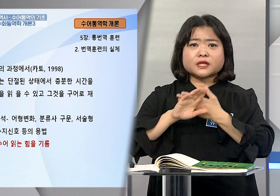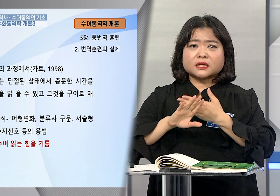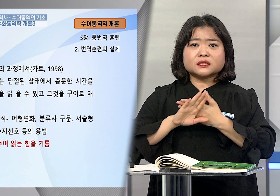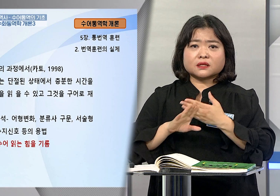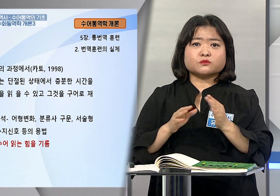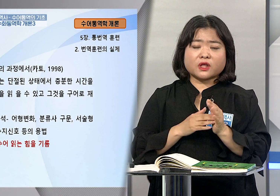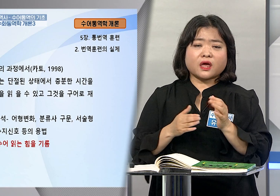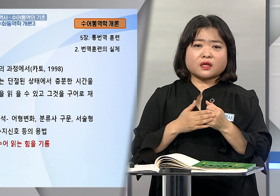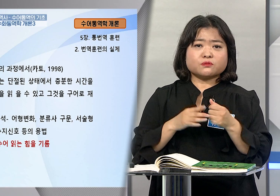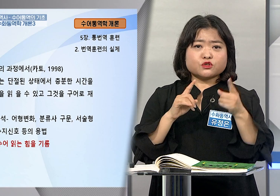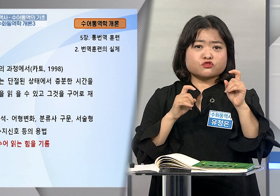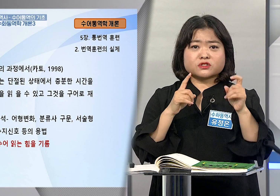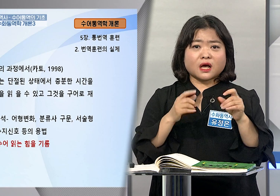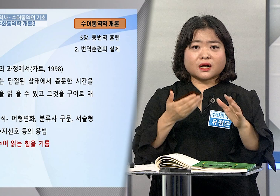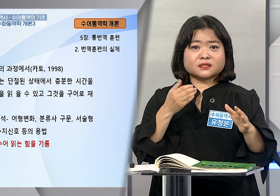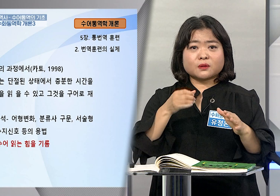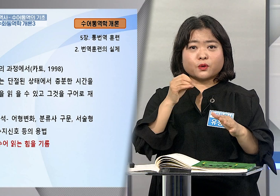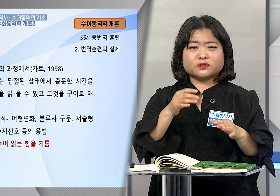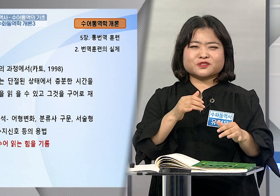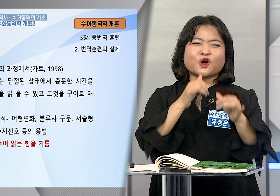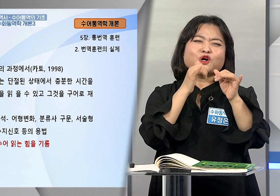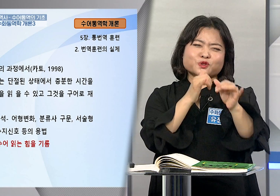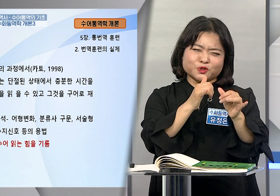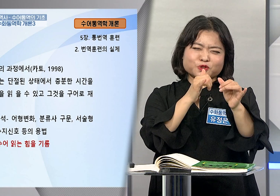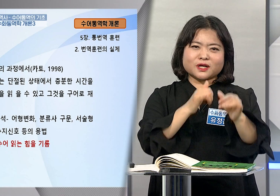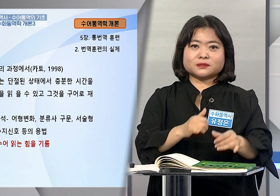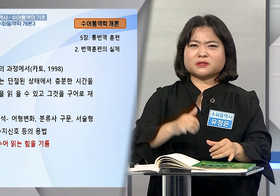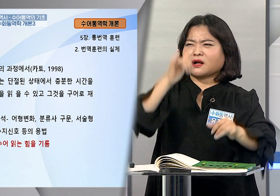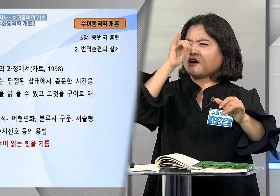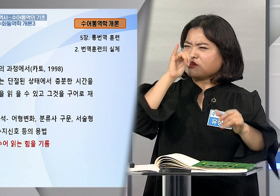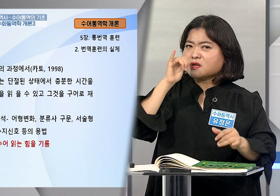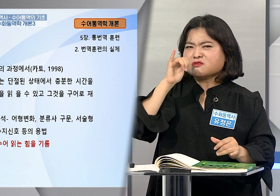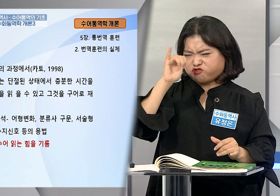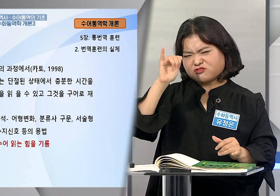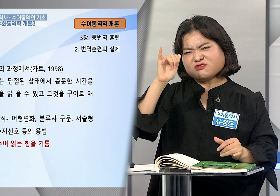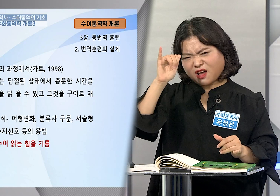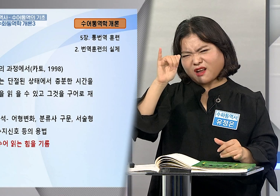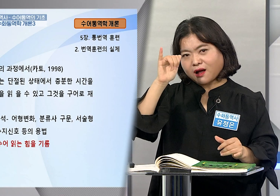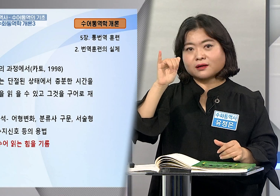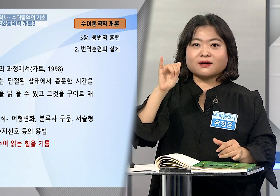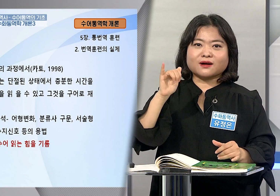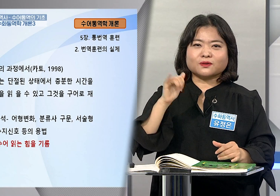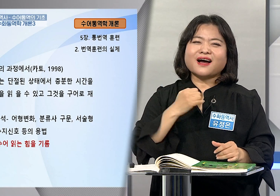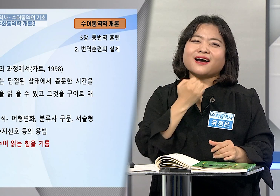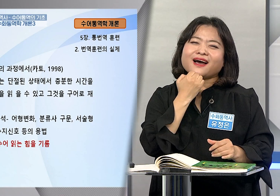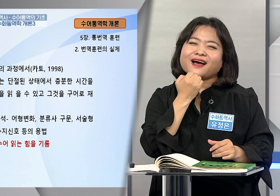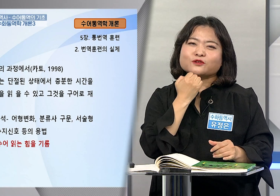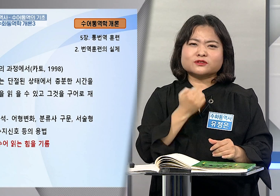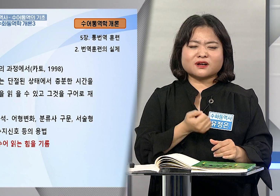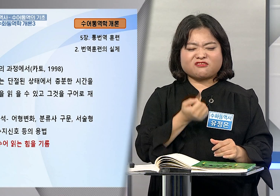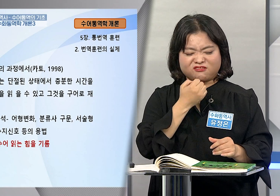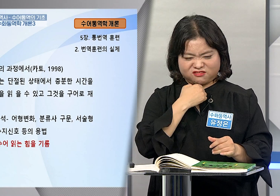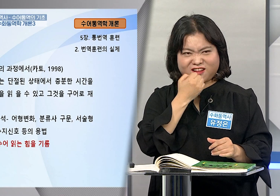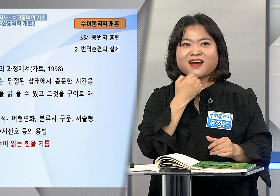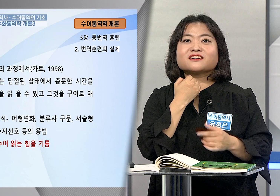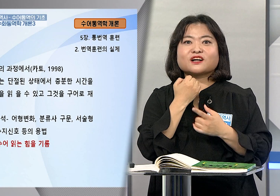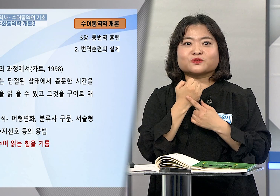다르기 때문에 이 비수지 아까 제가 보여드렸죠. 훌륭하십니다가 훌륭하다 하는 거하고 하하 웃는 거하고 하는 거하고